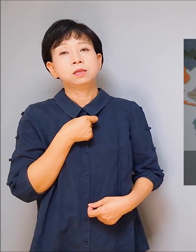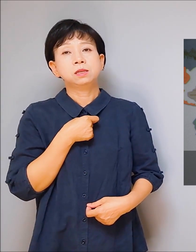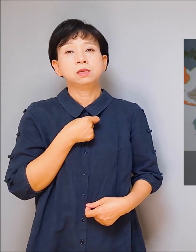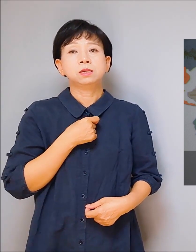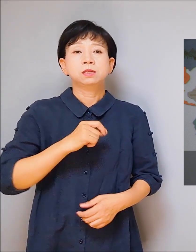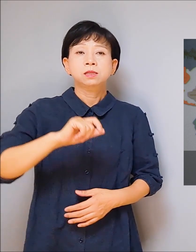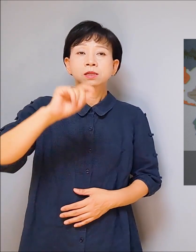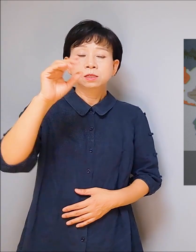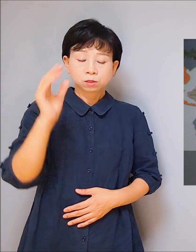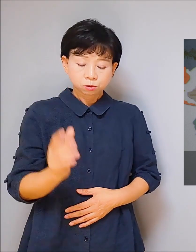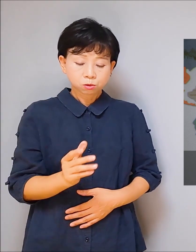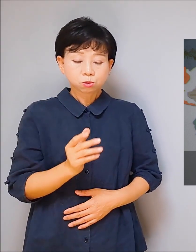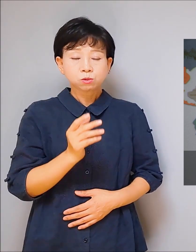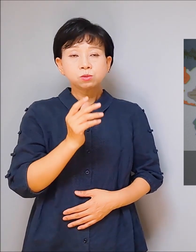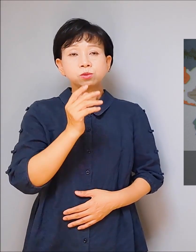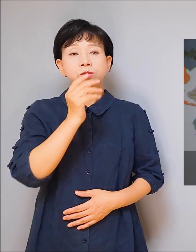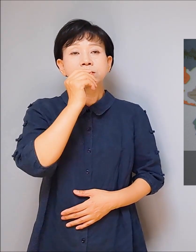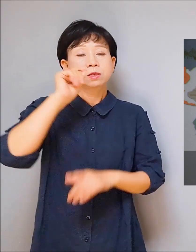진실하게